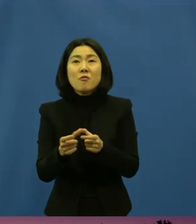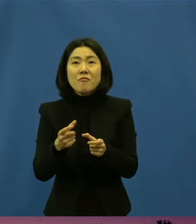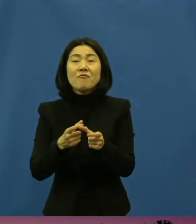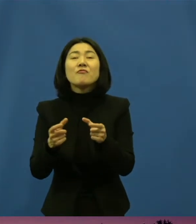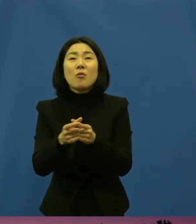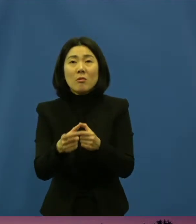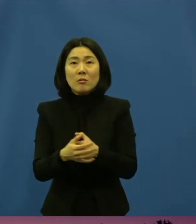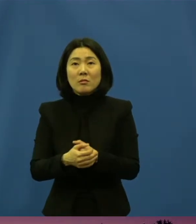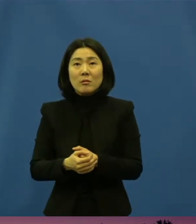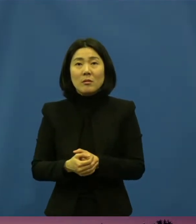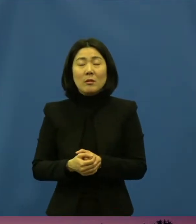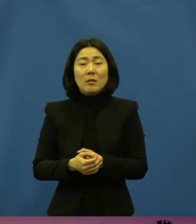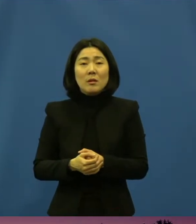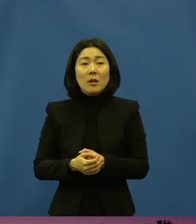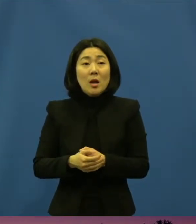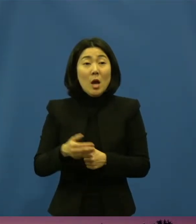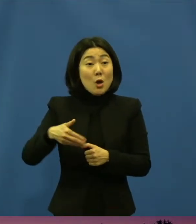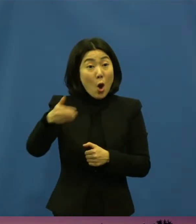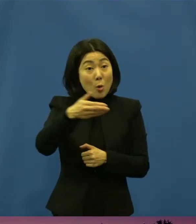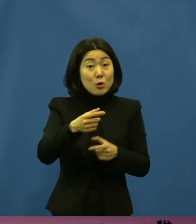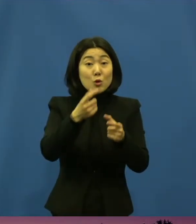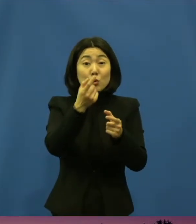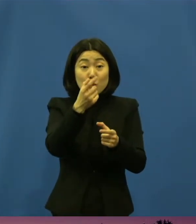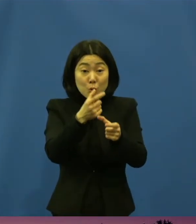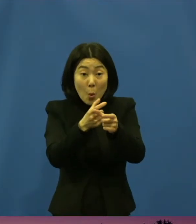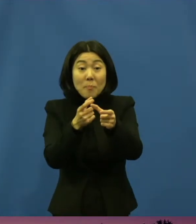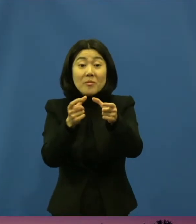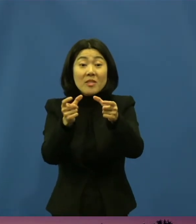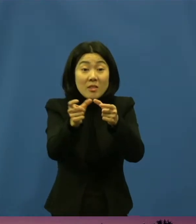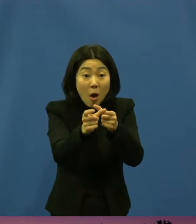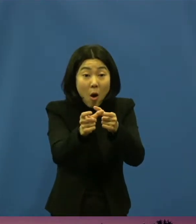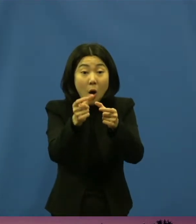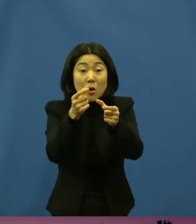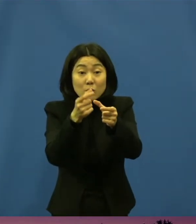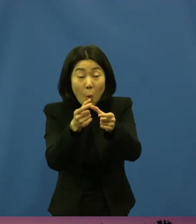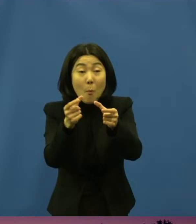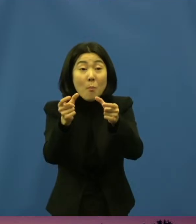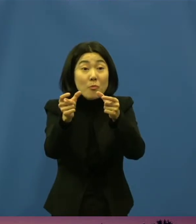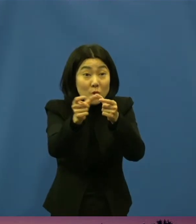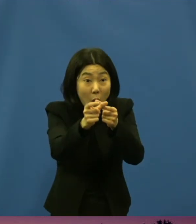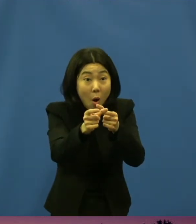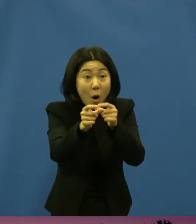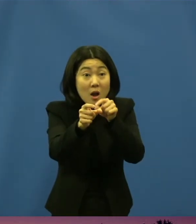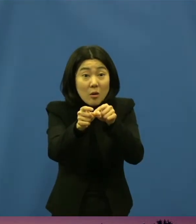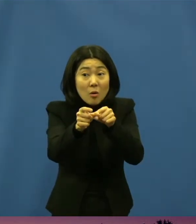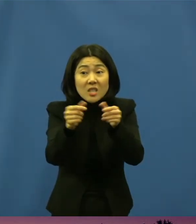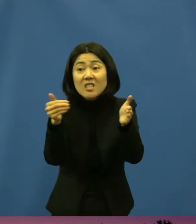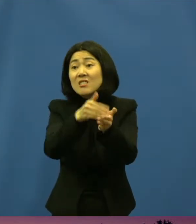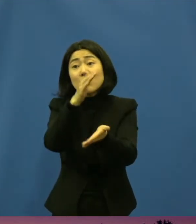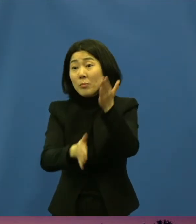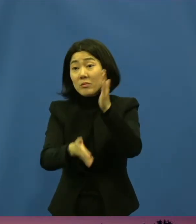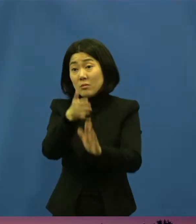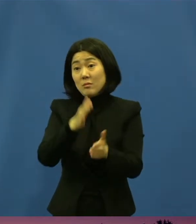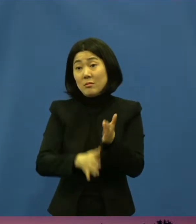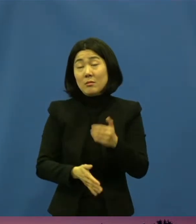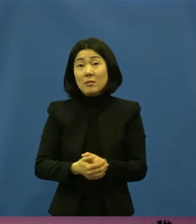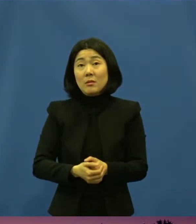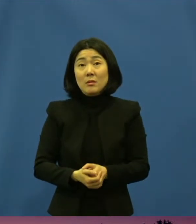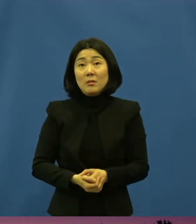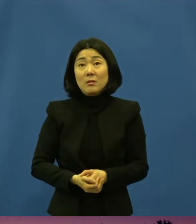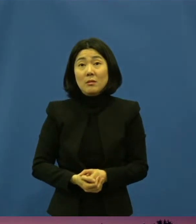그러면요, 이게 끝도 없어요. 끝도 없어요. 오디오 시스템이 억대로 가요. 억대로.